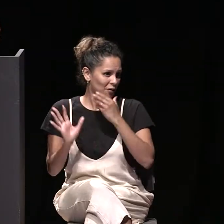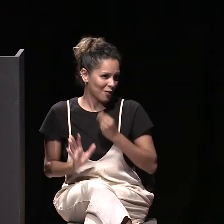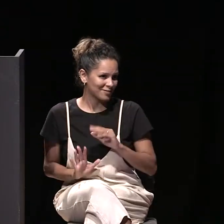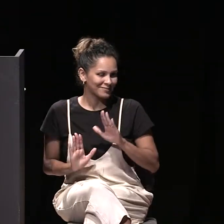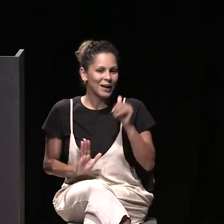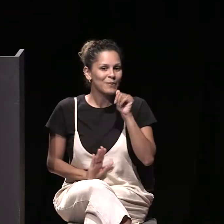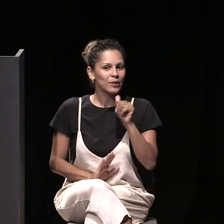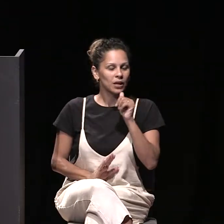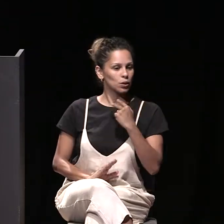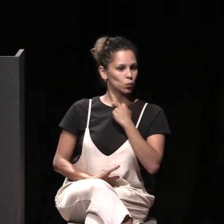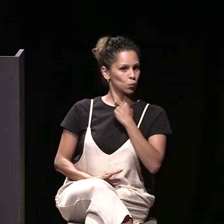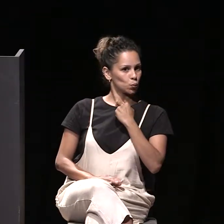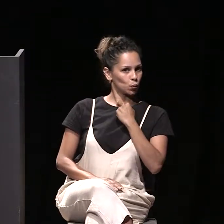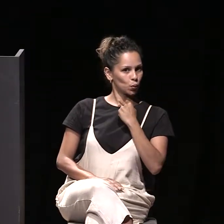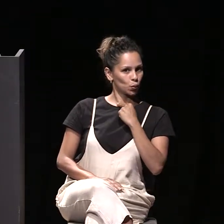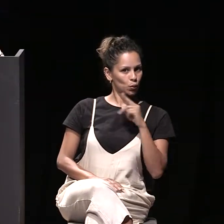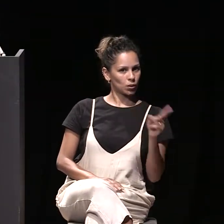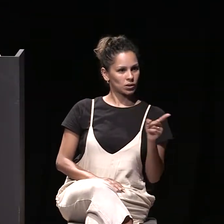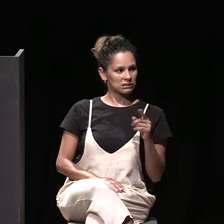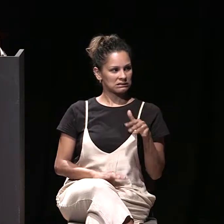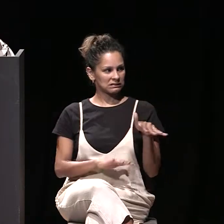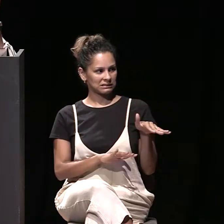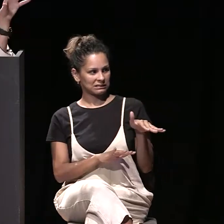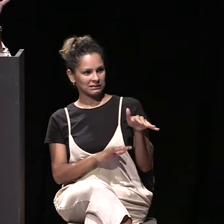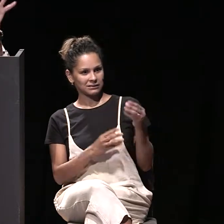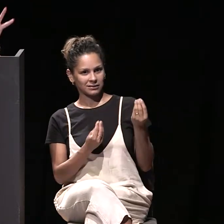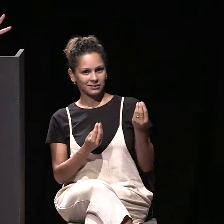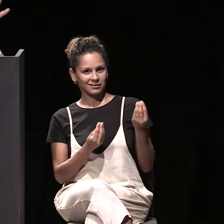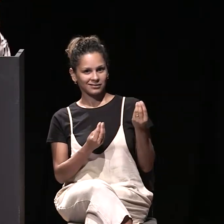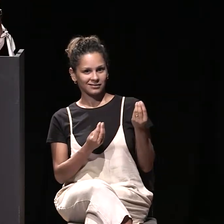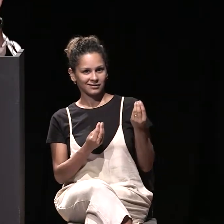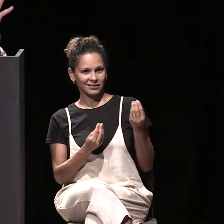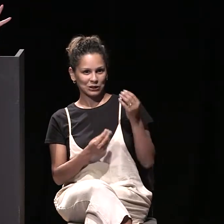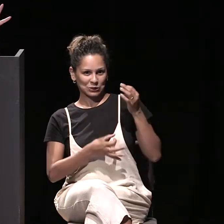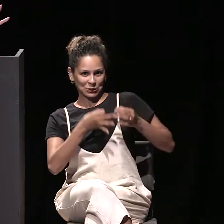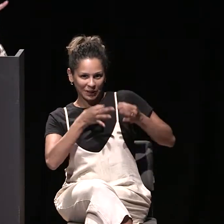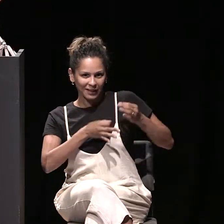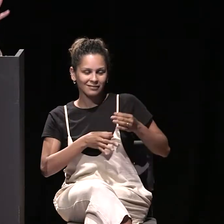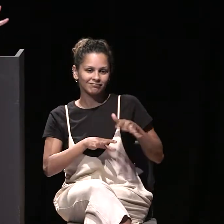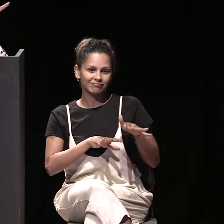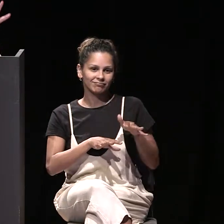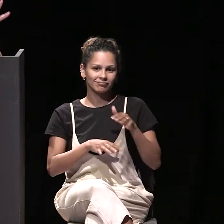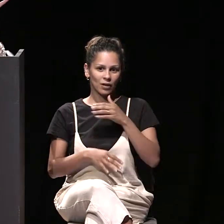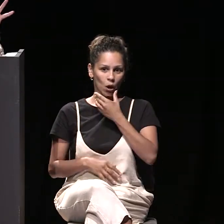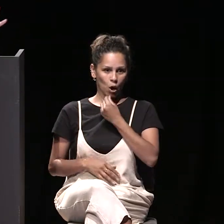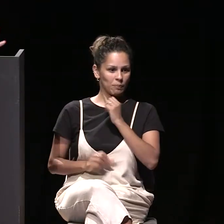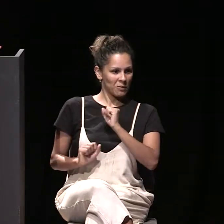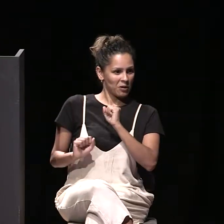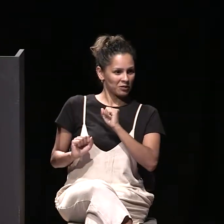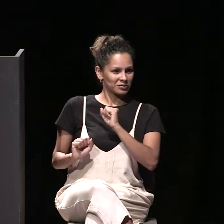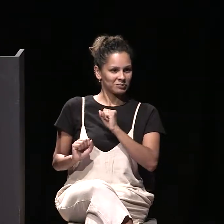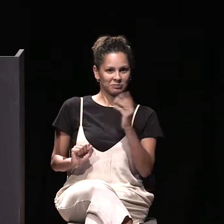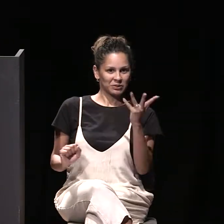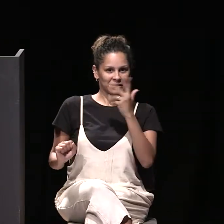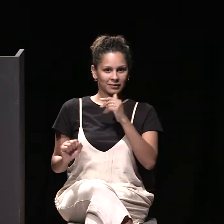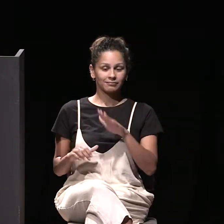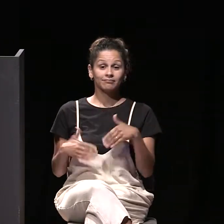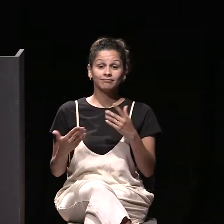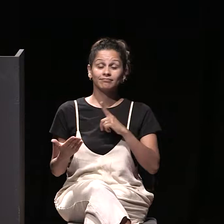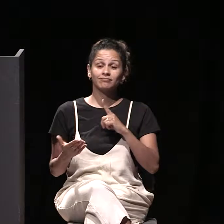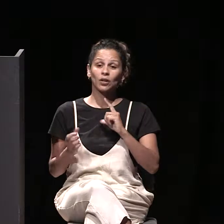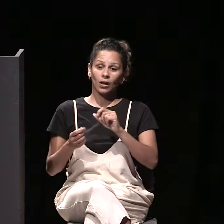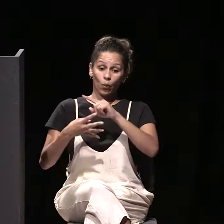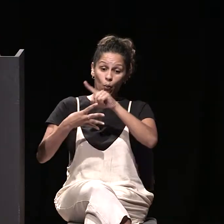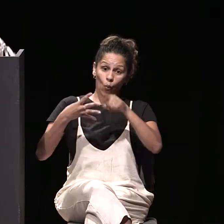homem é garanhão, ele é bom. E aí vão se construindo nesses 4 eixos diferenças.